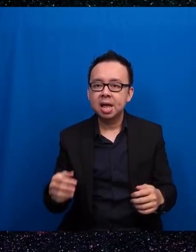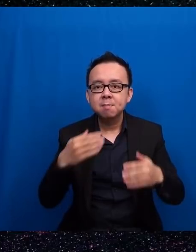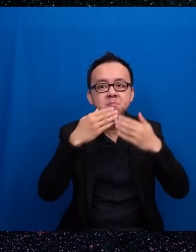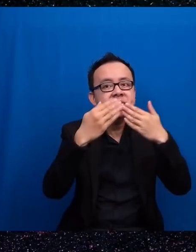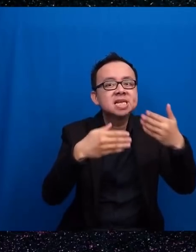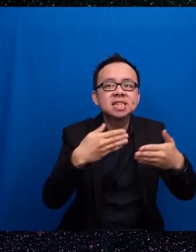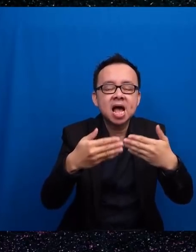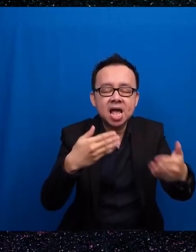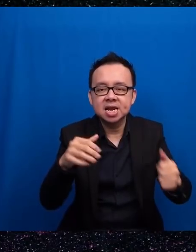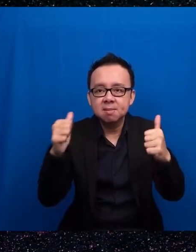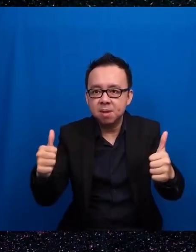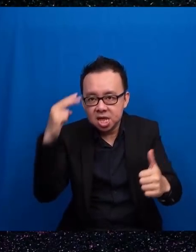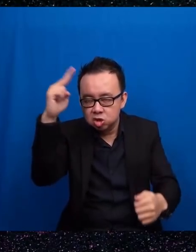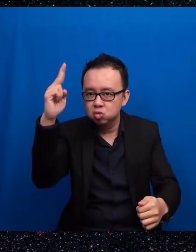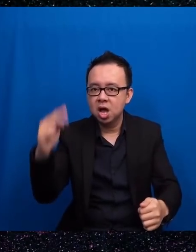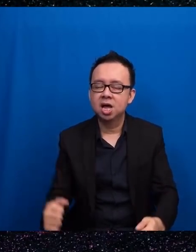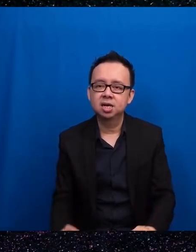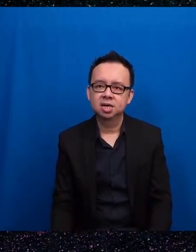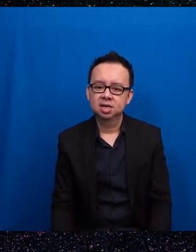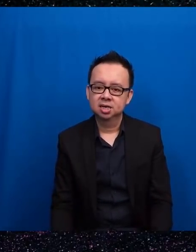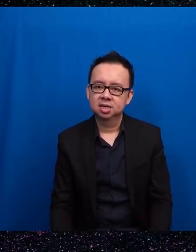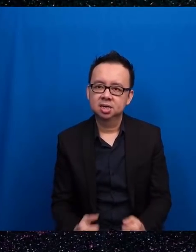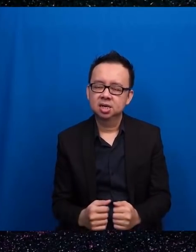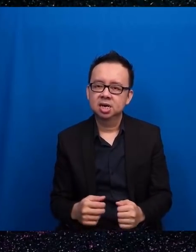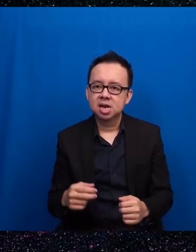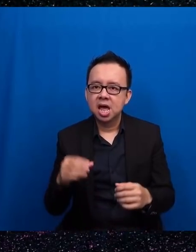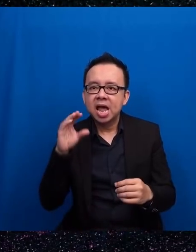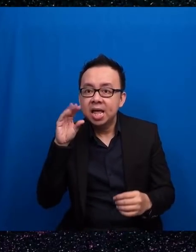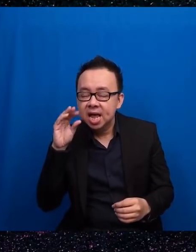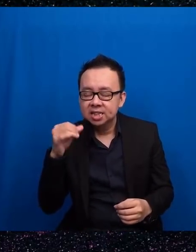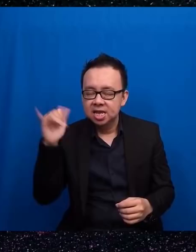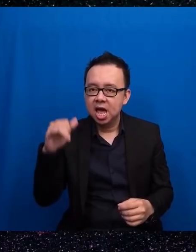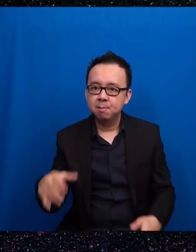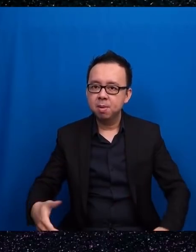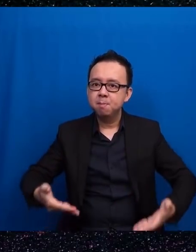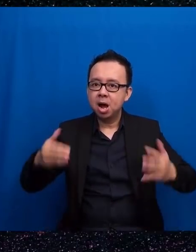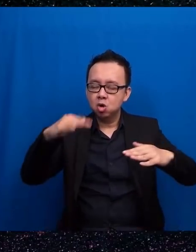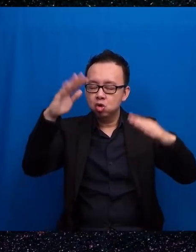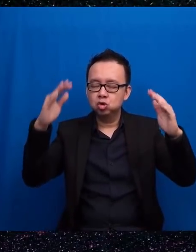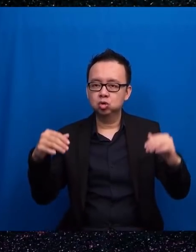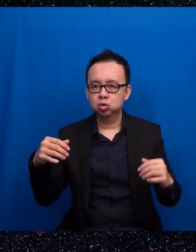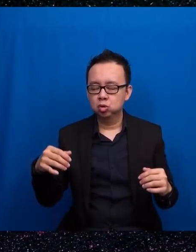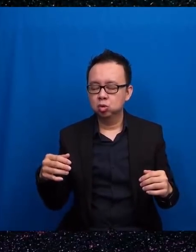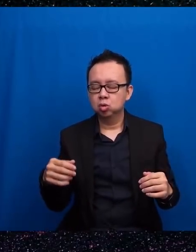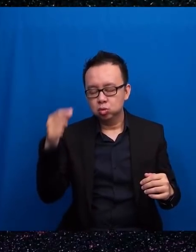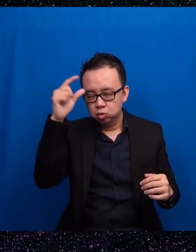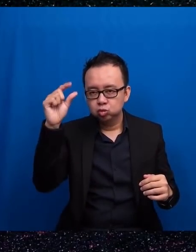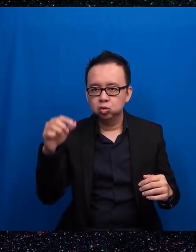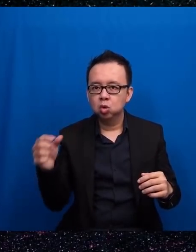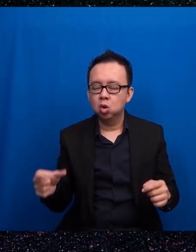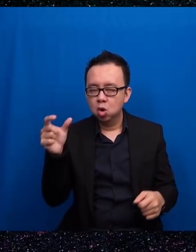Tuhan itu baik dan banyak kesaksian. Kata-kata yang membangun sesamanya, yang menjadi berkat buat orang lain itu juga memuliakan